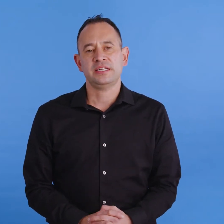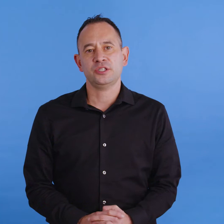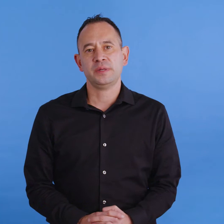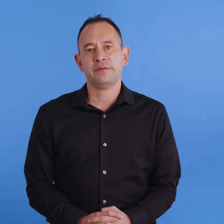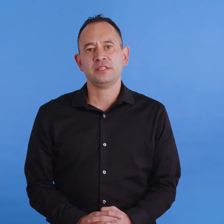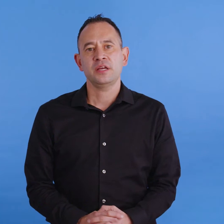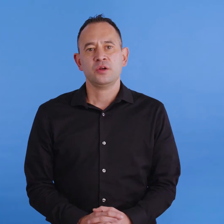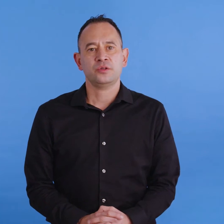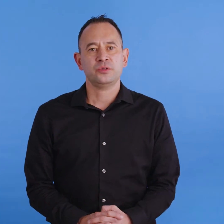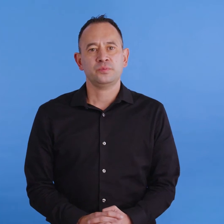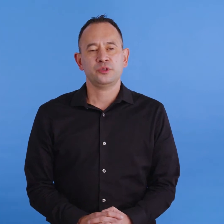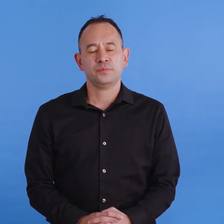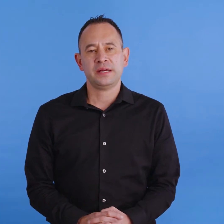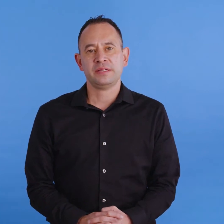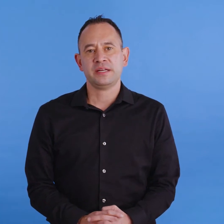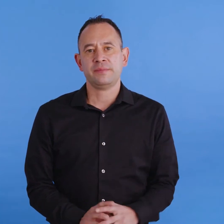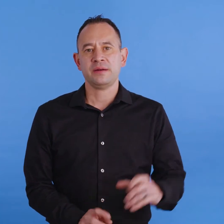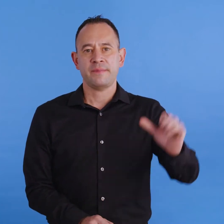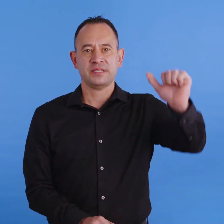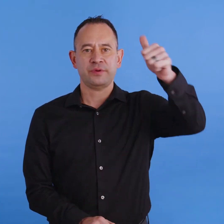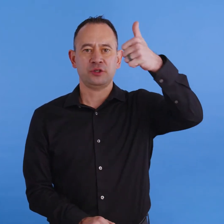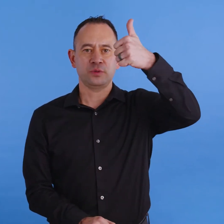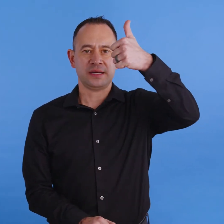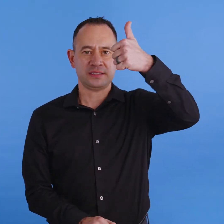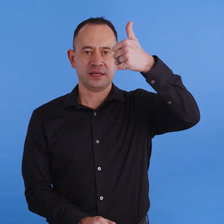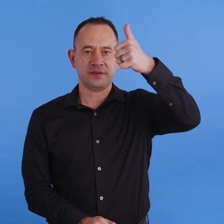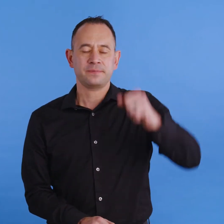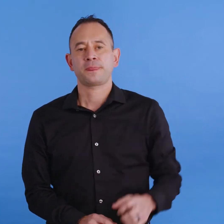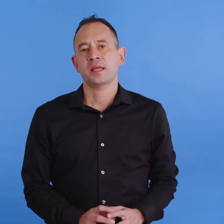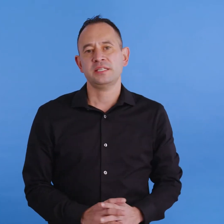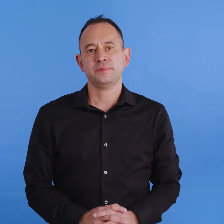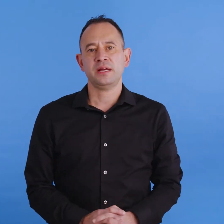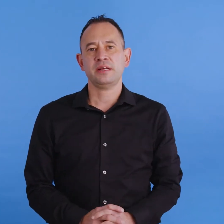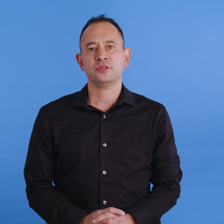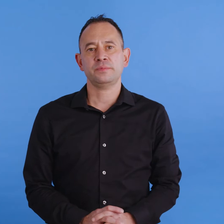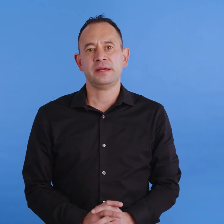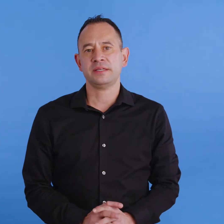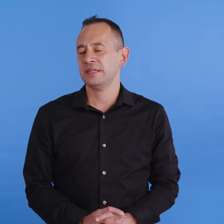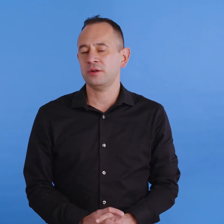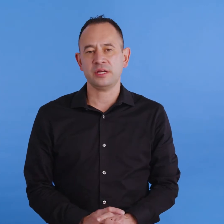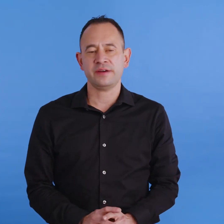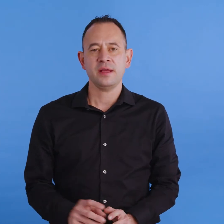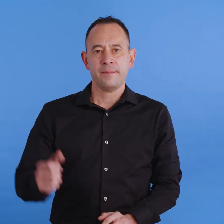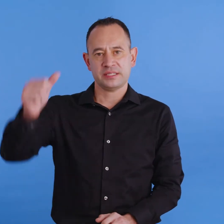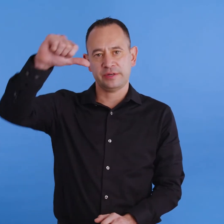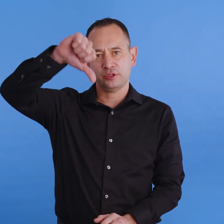Si las dos palabras son palabras que riman, me vas a poner tu pulgar hacia arriba. Si las palabras son palabras que no riman, vas a poner tu